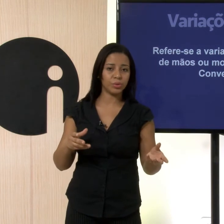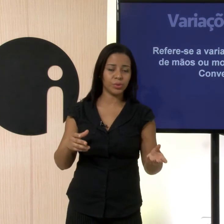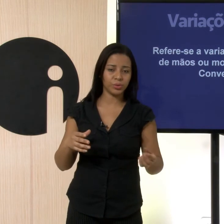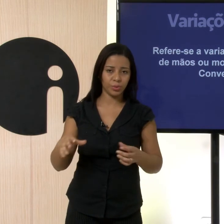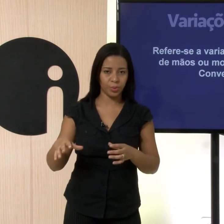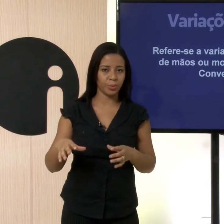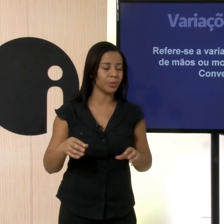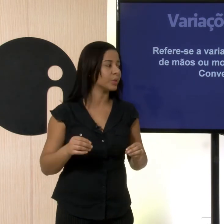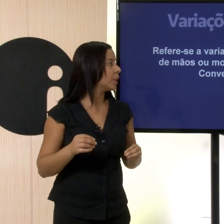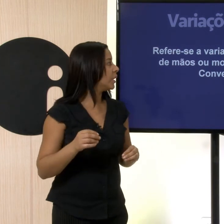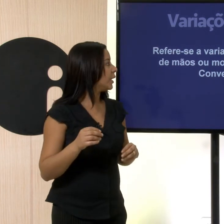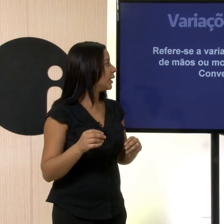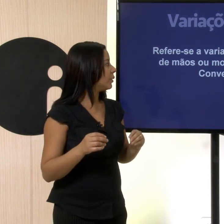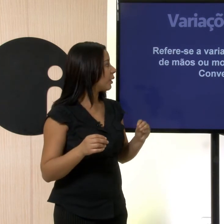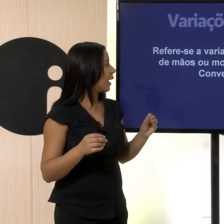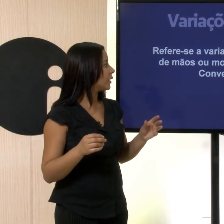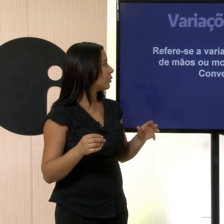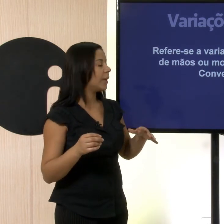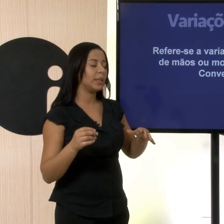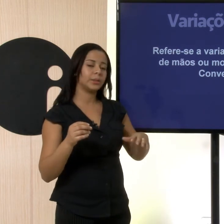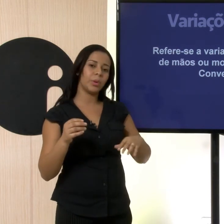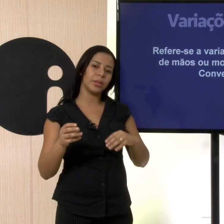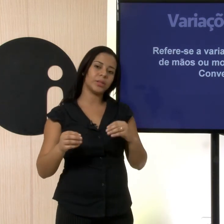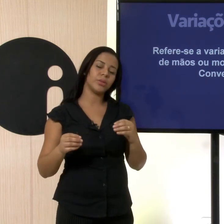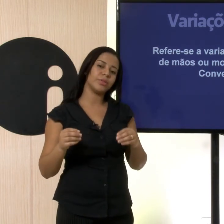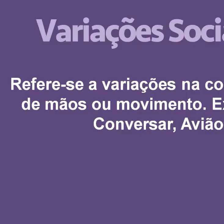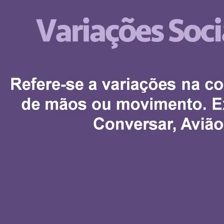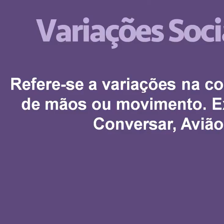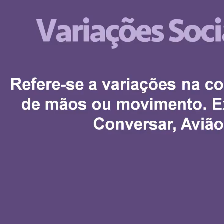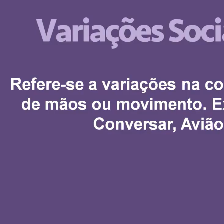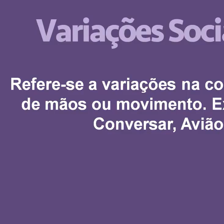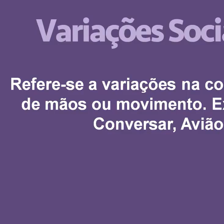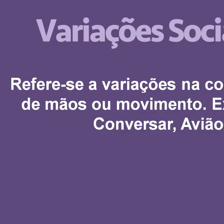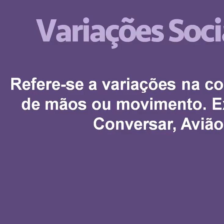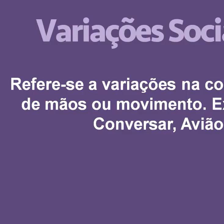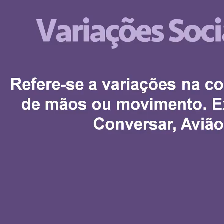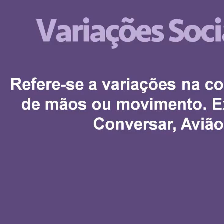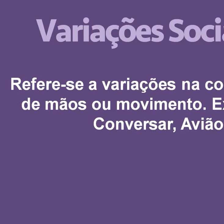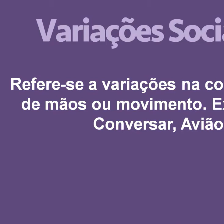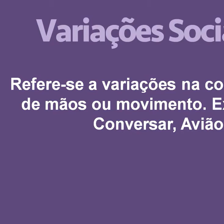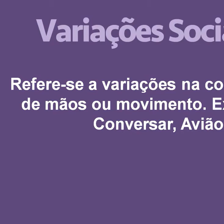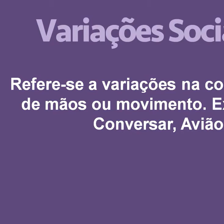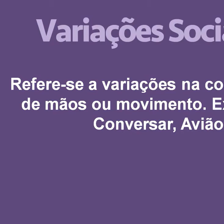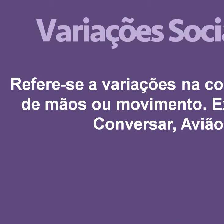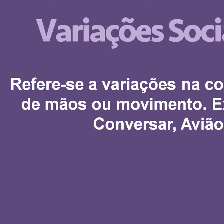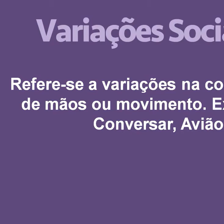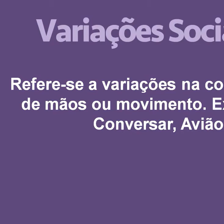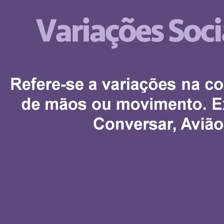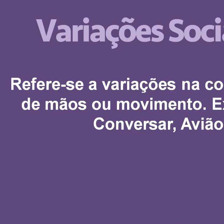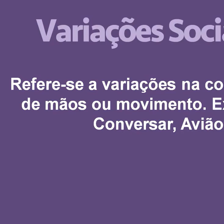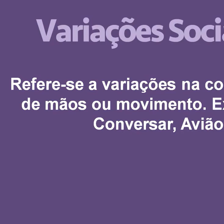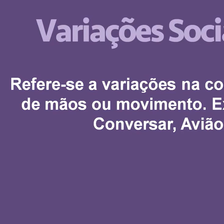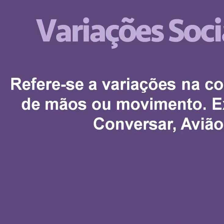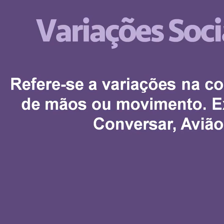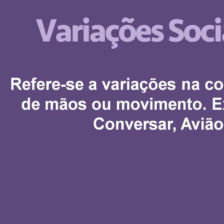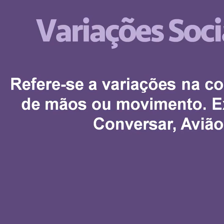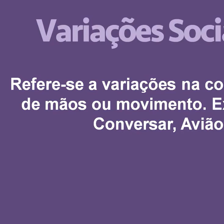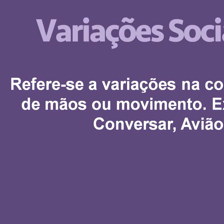outros grupos. No caso, eles podem sofrer algum tipo de variação na configuração das mãos ou